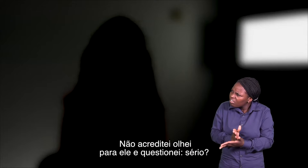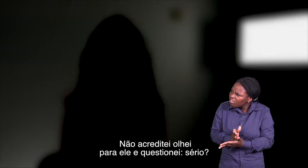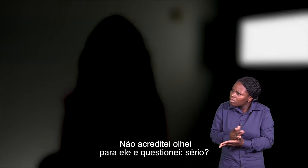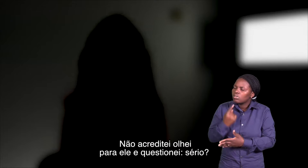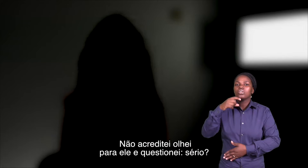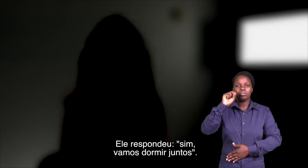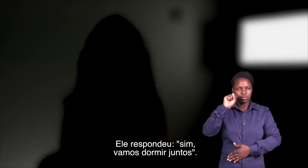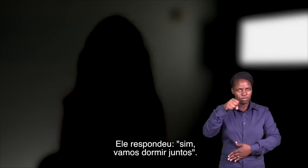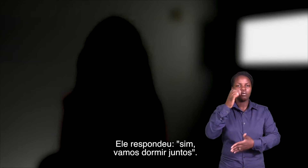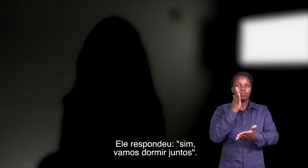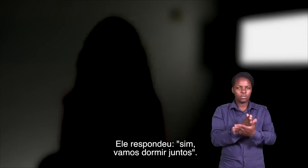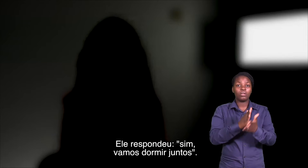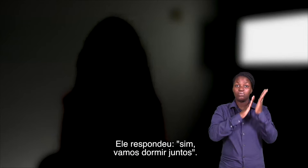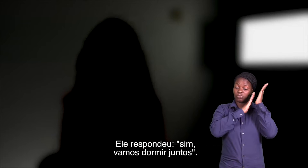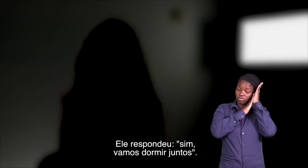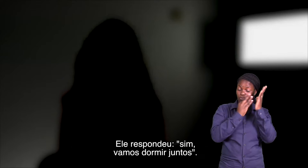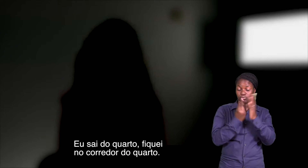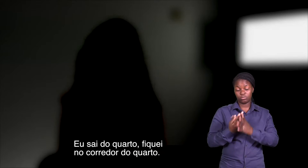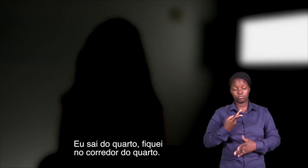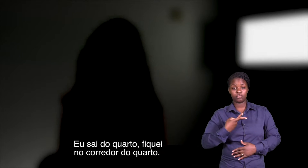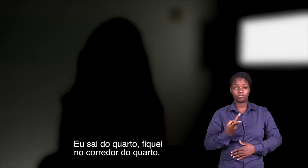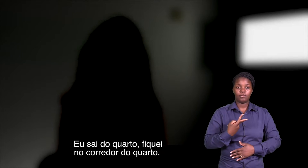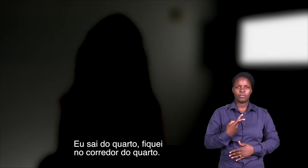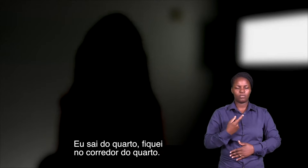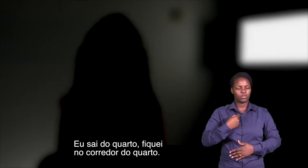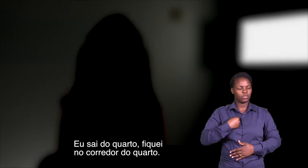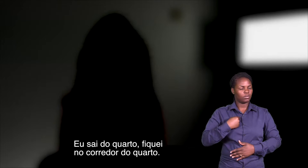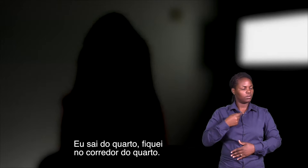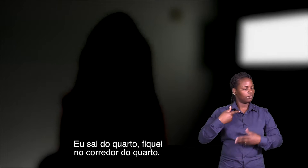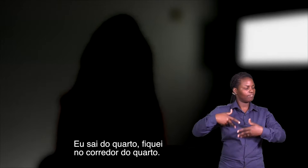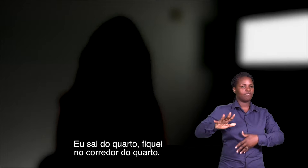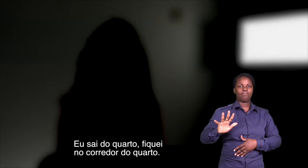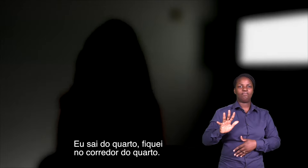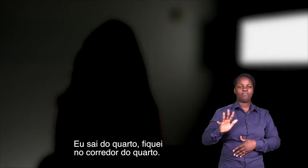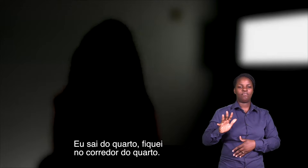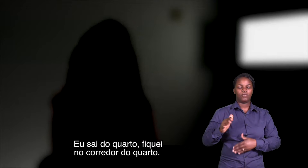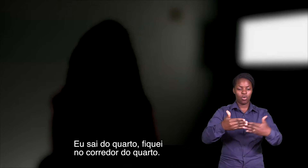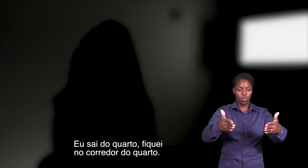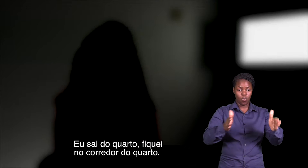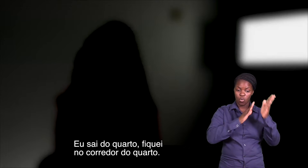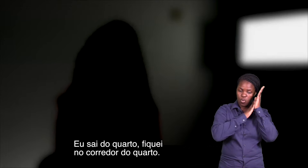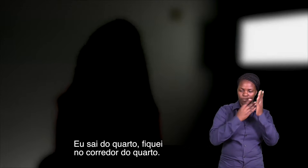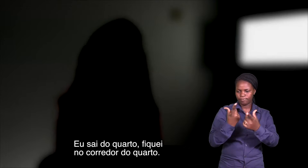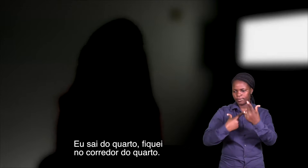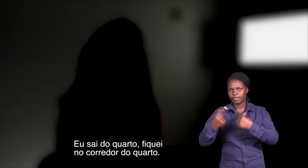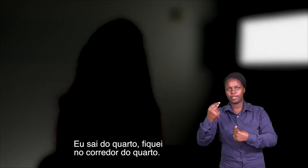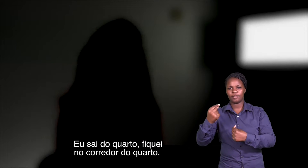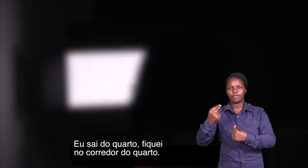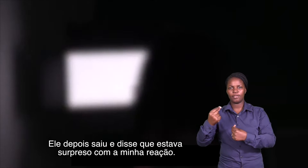sério? Ele disse, sim, vamos ficar juntos. Então eu saí do quarto, fiquei no corredor do quarto, ele